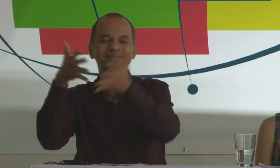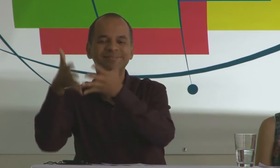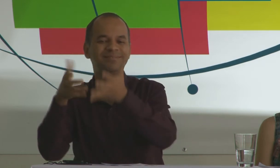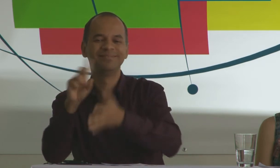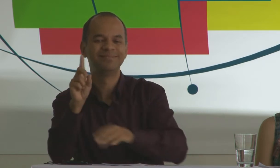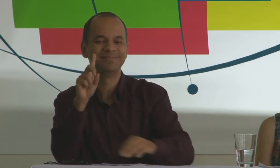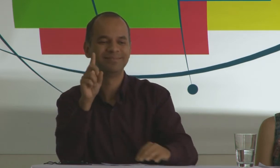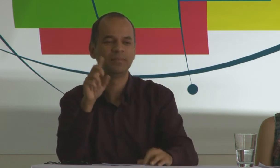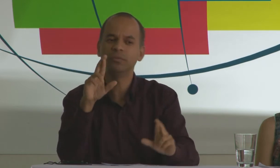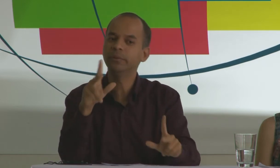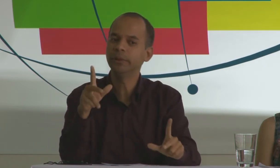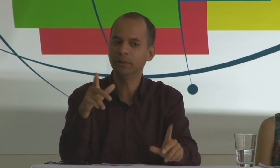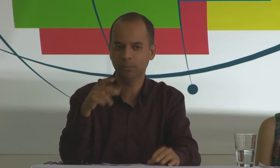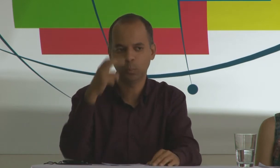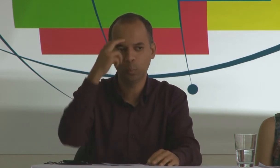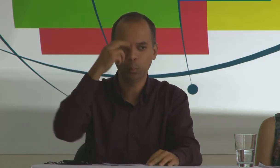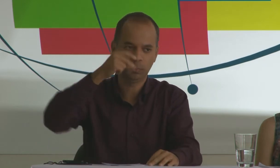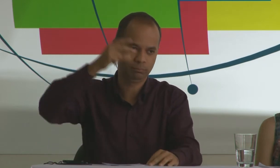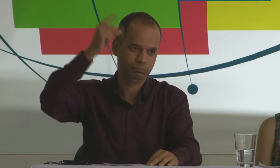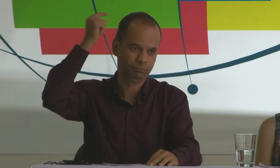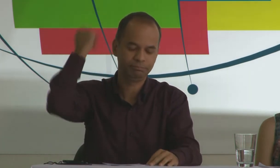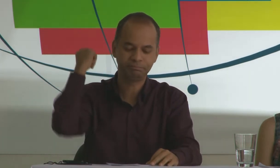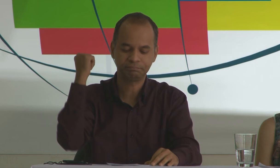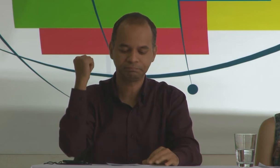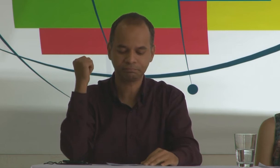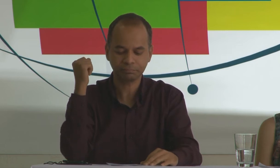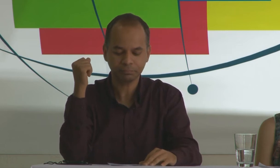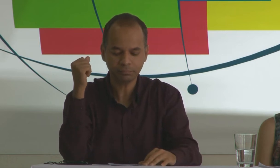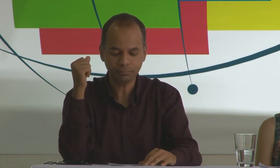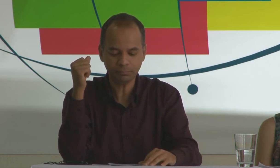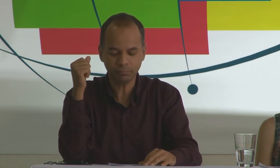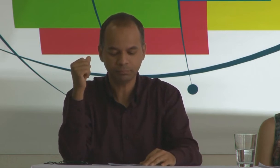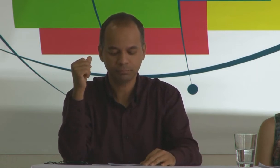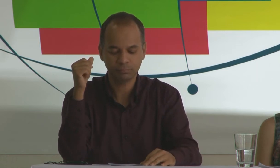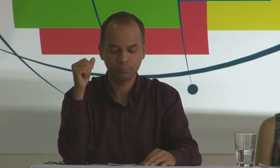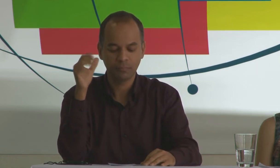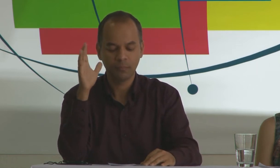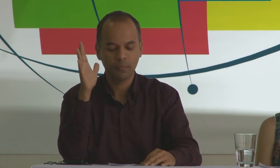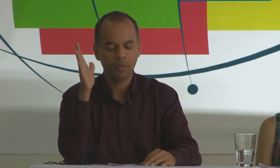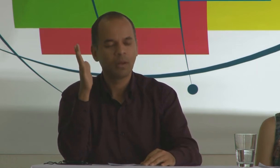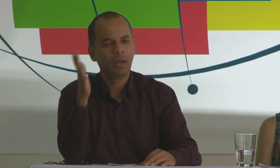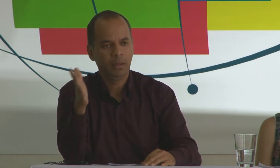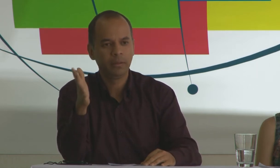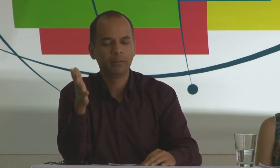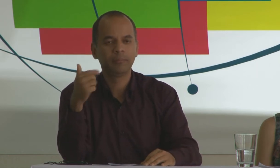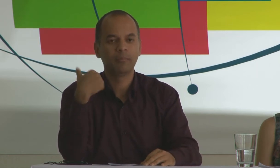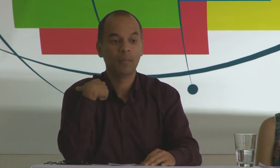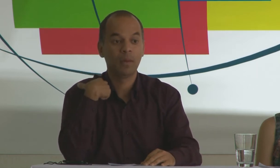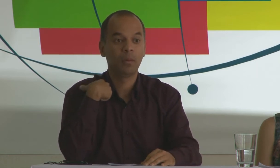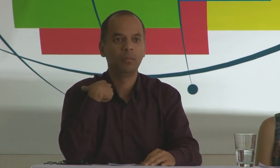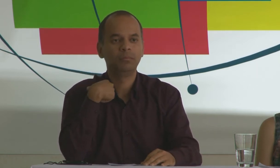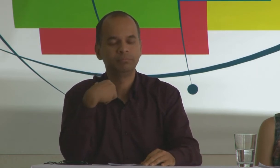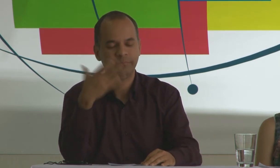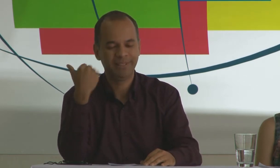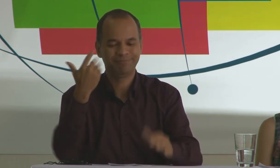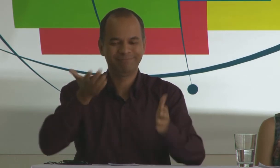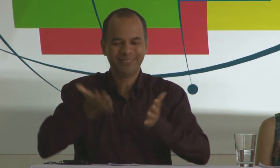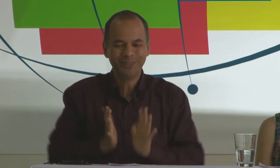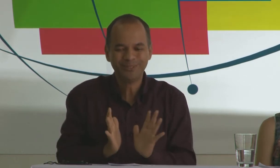não tinha mais aquela preocupação de preocupar só com a localização. Era diferente do momento que ele passava. Era uma linha de dois sinais que ele se utilizava